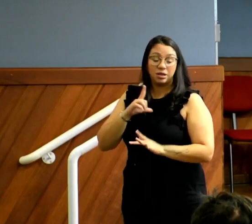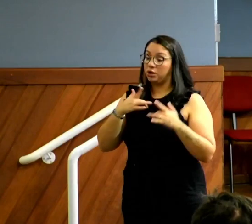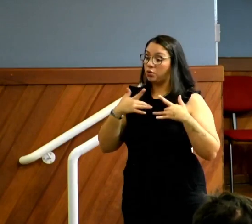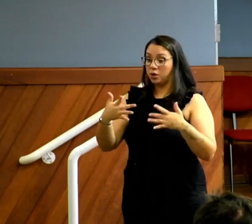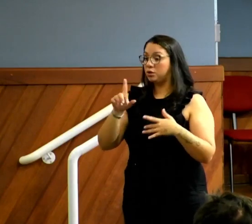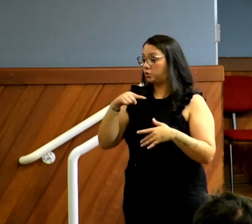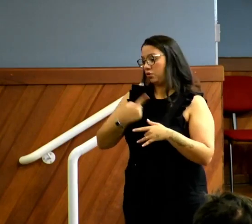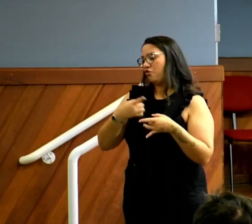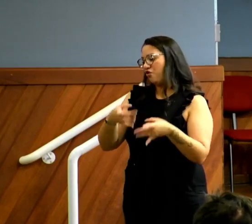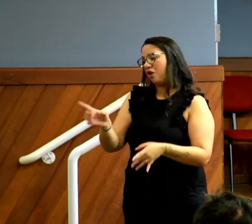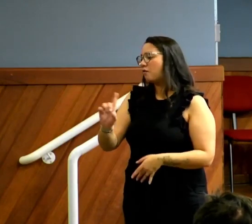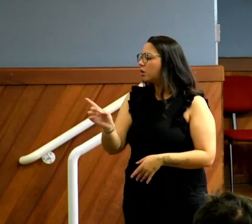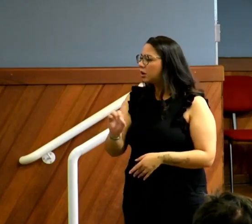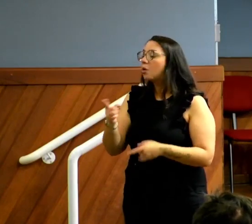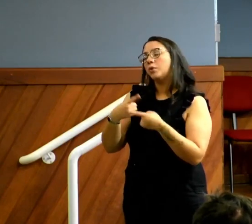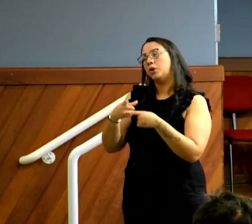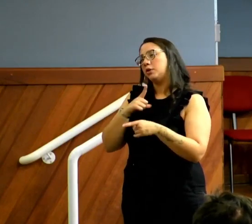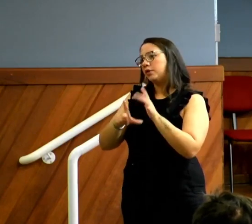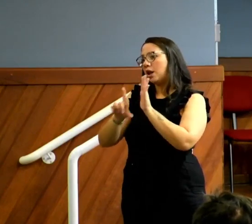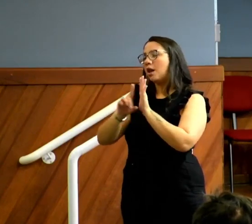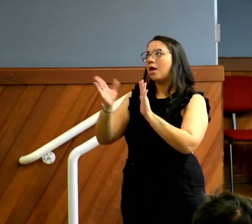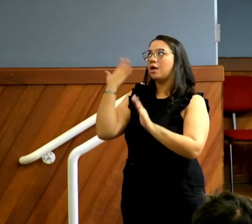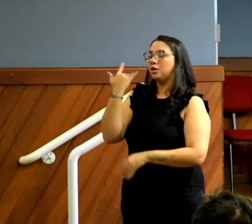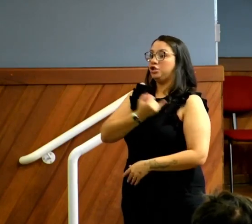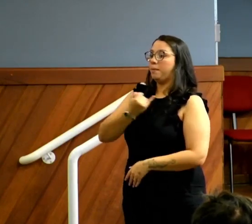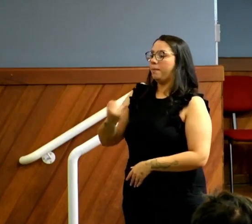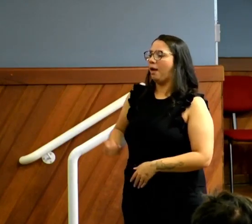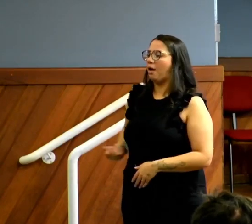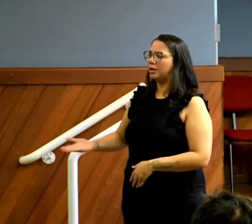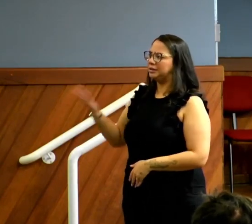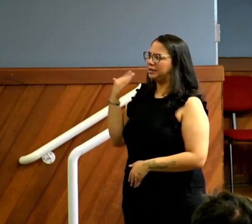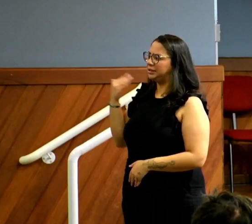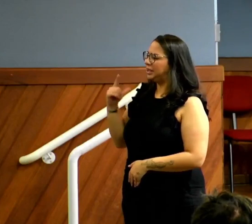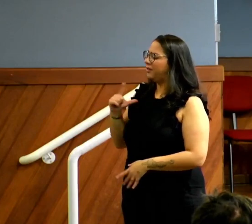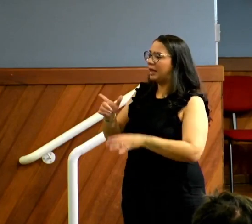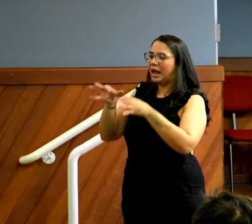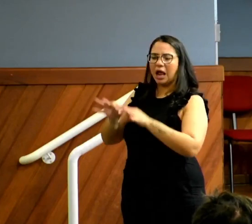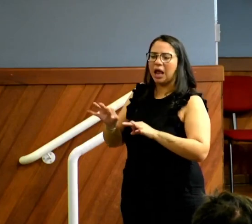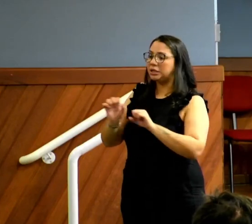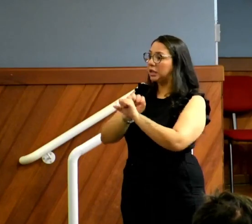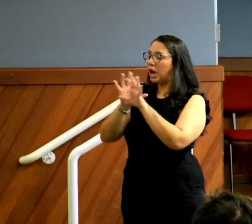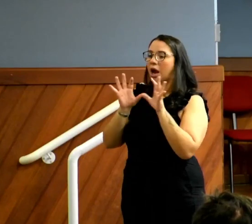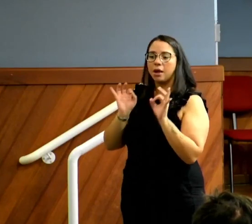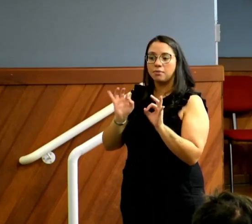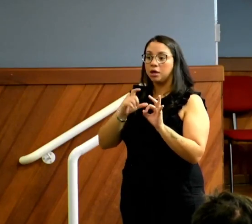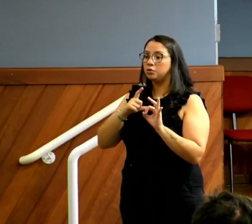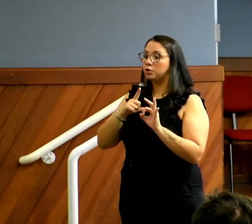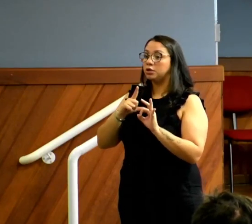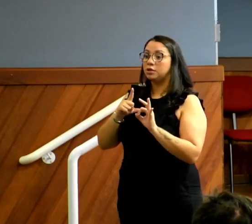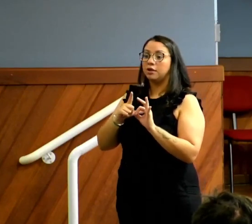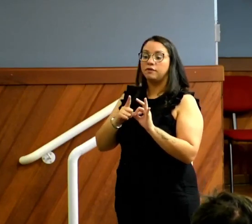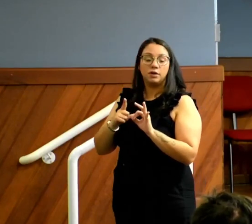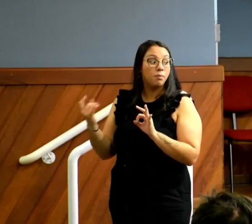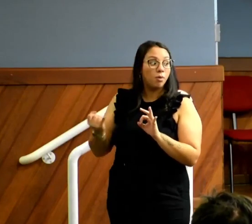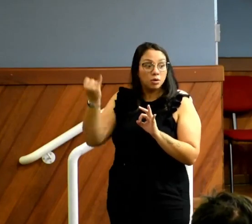não vai descartar. Porque veio, tem todo o contexto, como eu disse para vocês, tem uma proveniência clara. e uma procedência clara também.